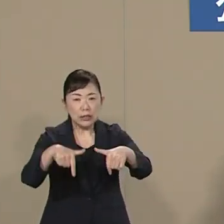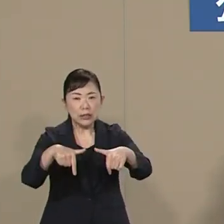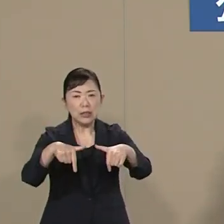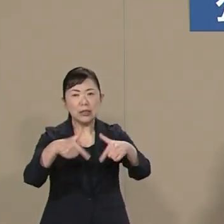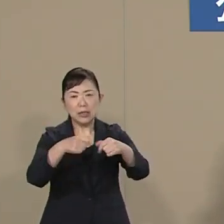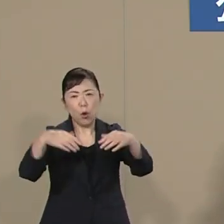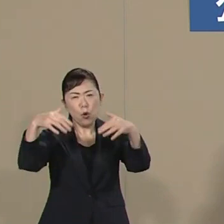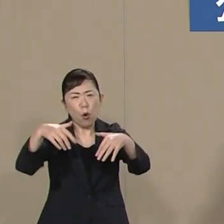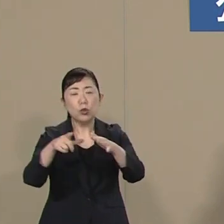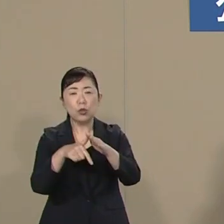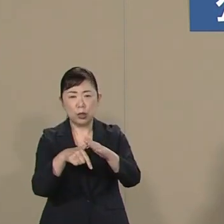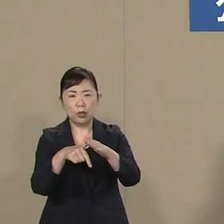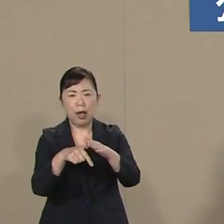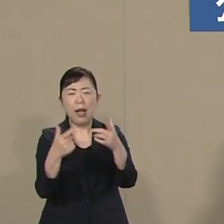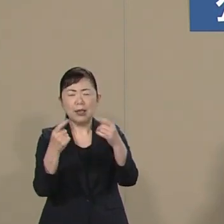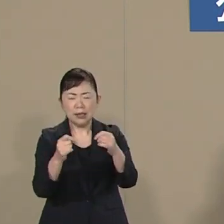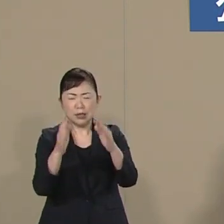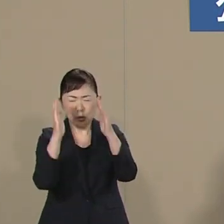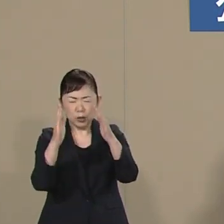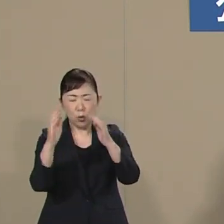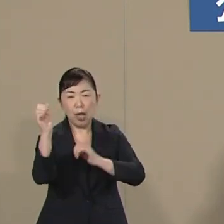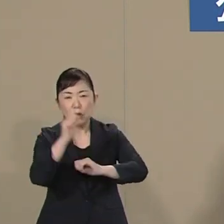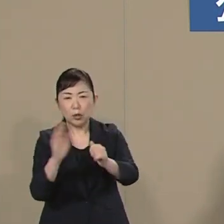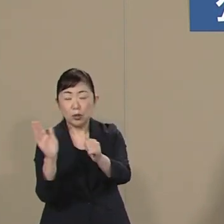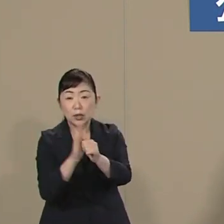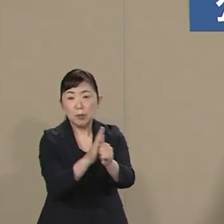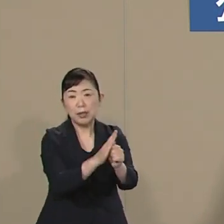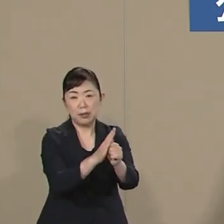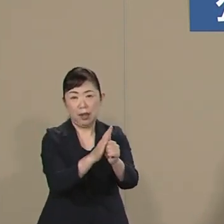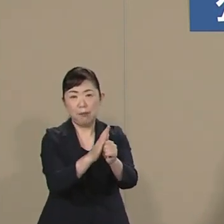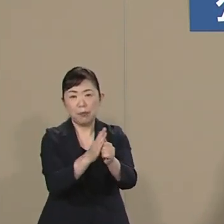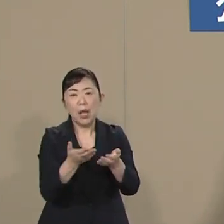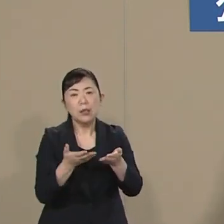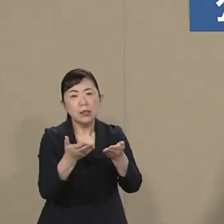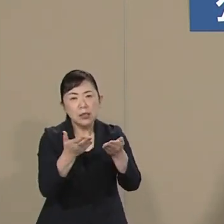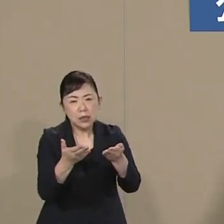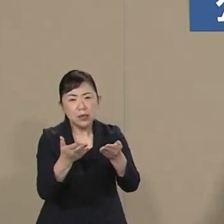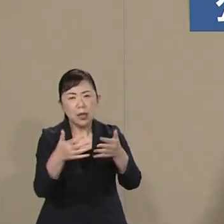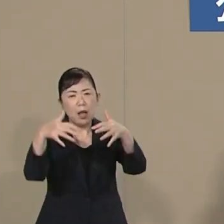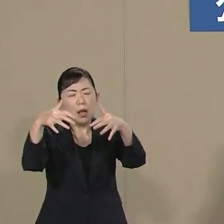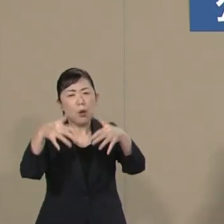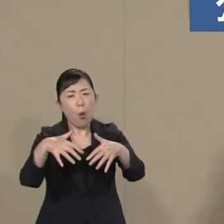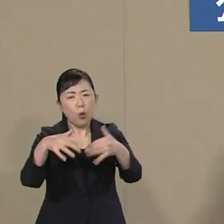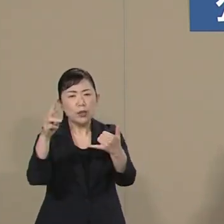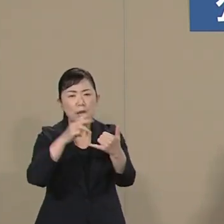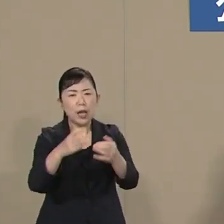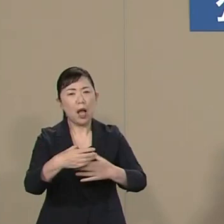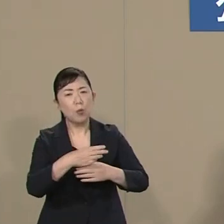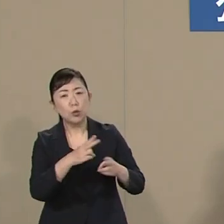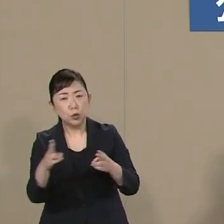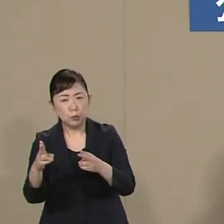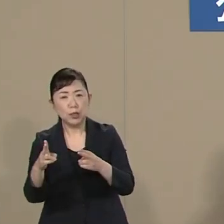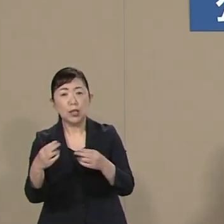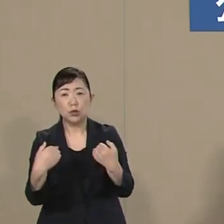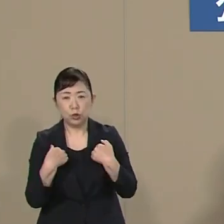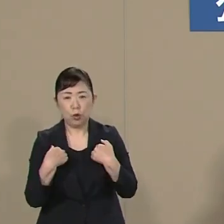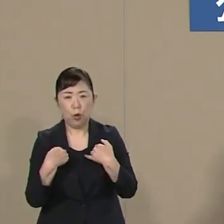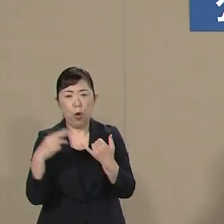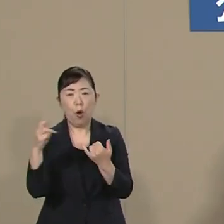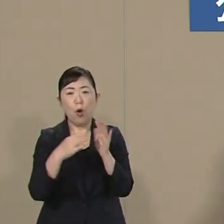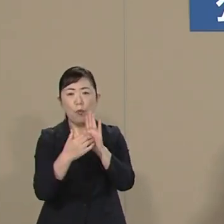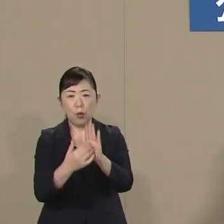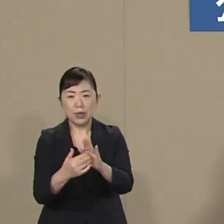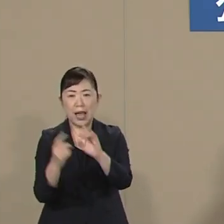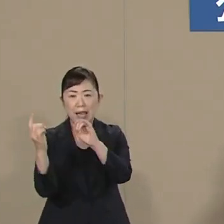豪雨では被災者支援に総力をあげました南海トラフ地震や豪雨災害に備え今こそ防災減災